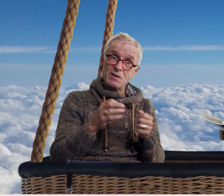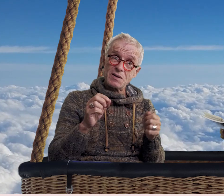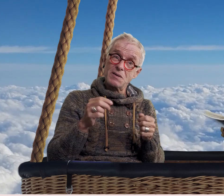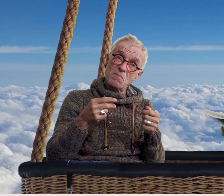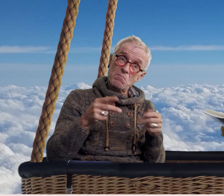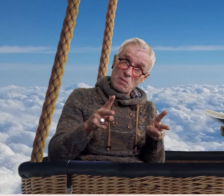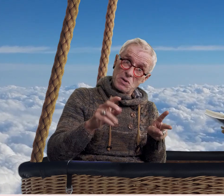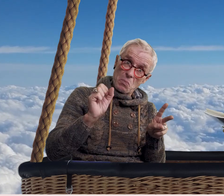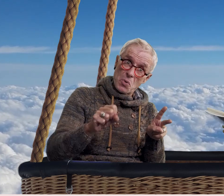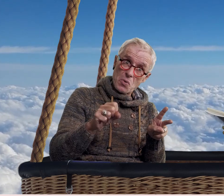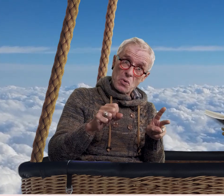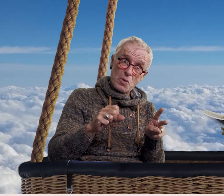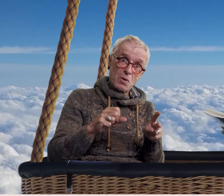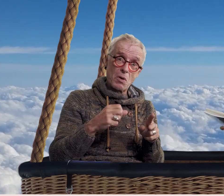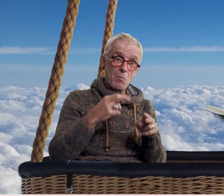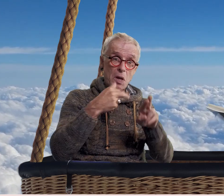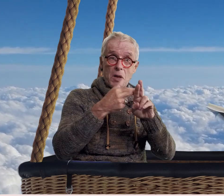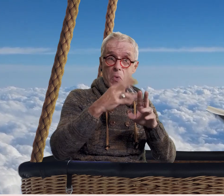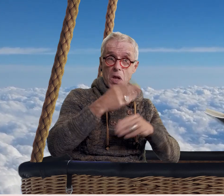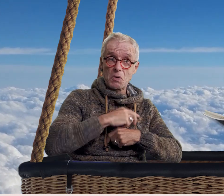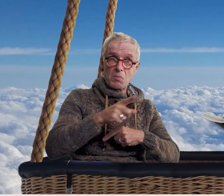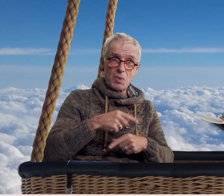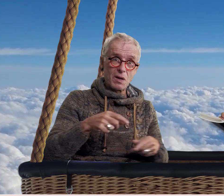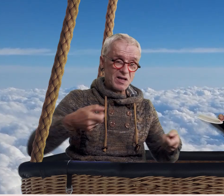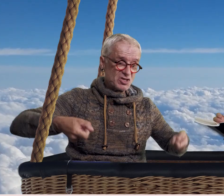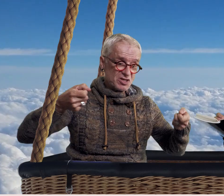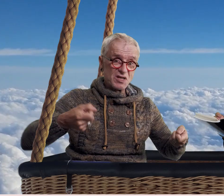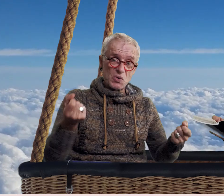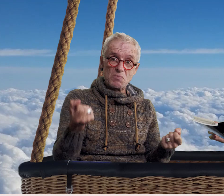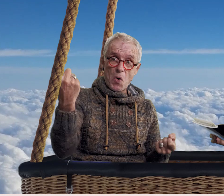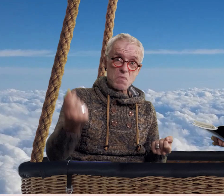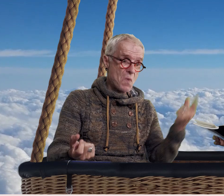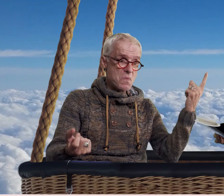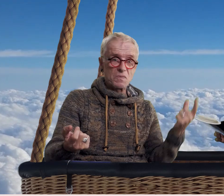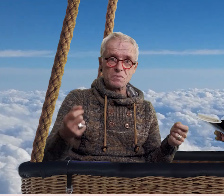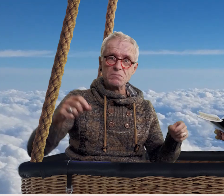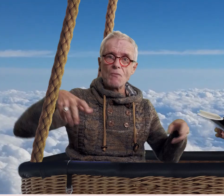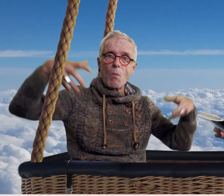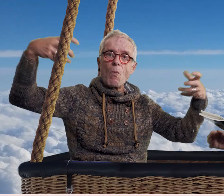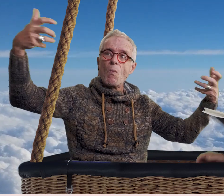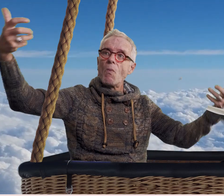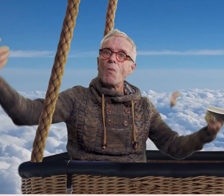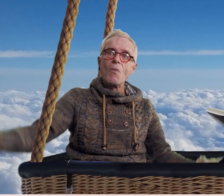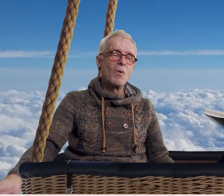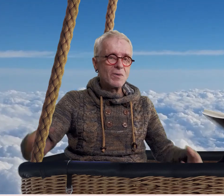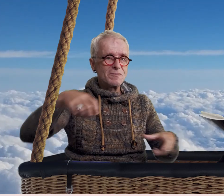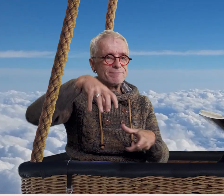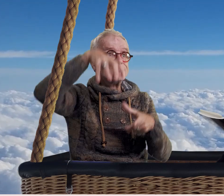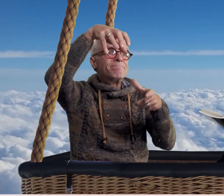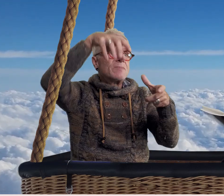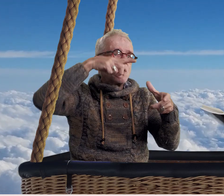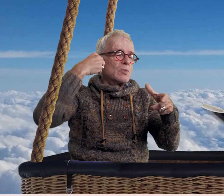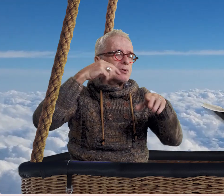» Et sans attendre mon assentiment, il délesta le ballon de deux sacs qu'il jeta dans l'espace. « Monsieur, » dis-je.